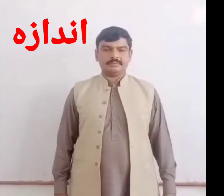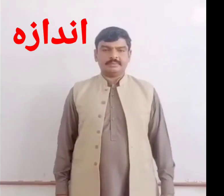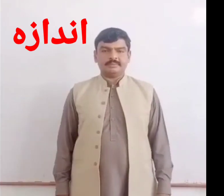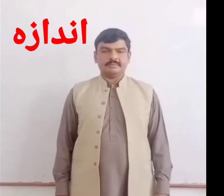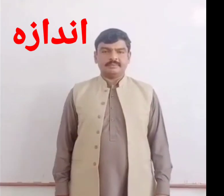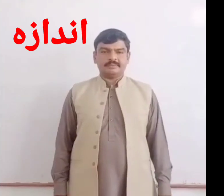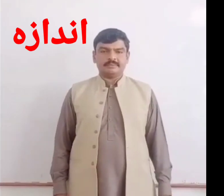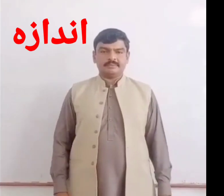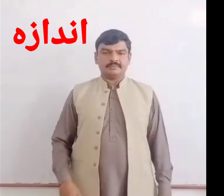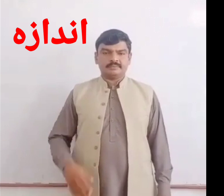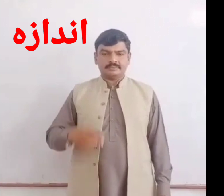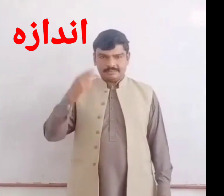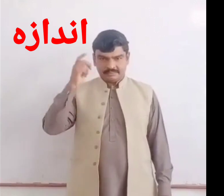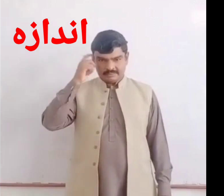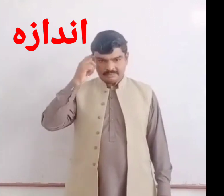अंदाजा,